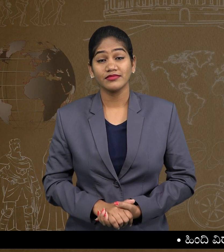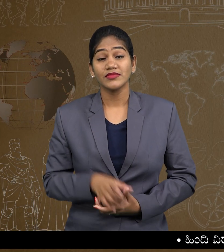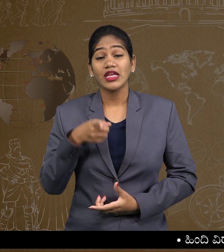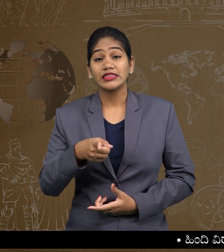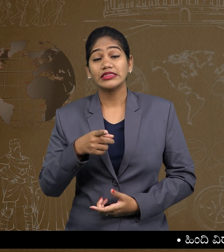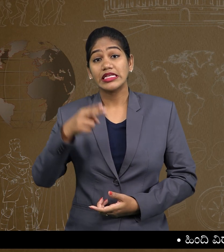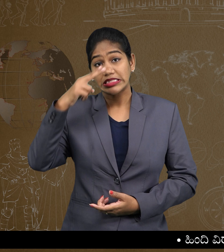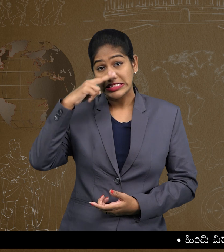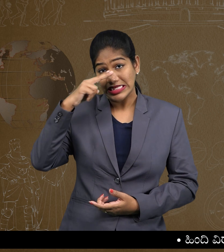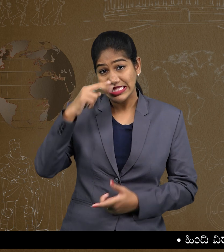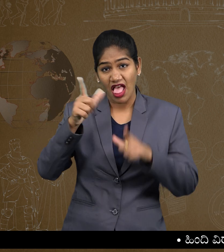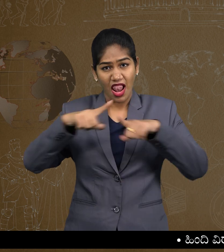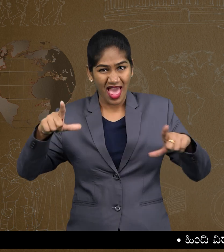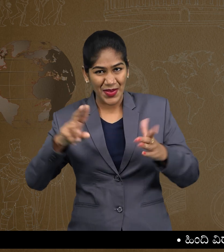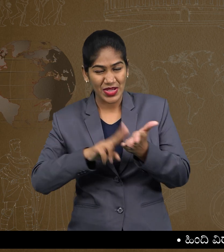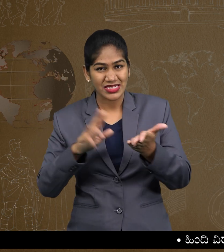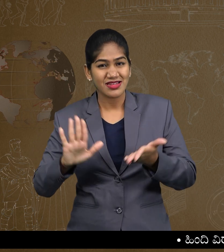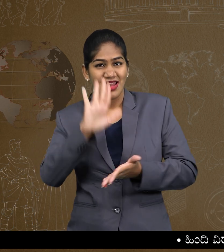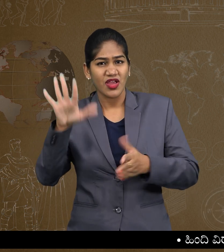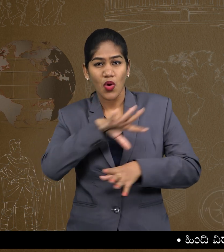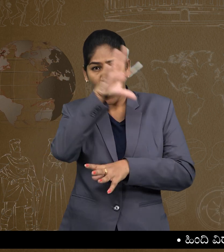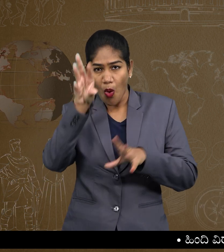ಹಿಂದಿ ವಿರೋಧಿ ಆಂದೋಲನ,